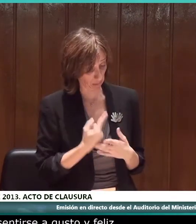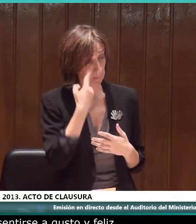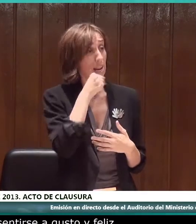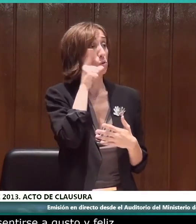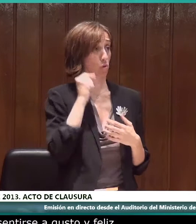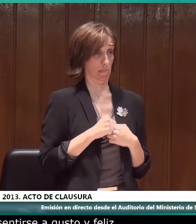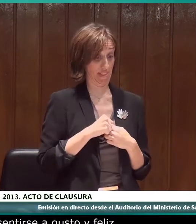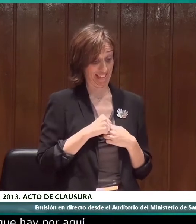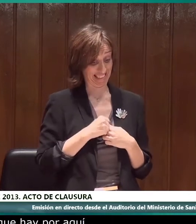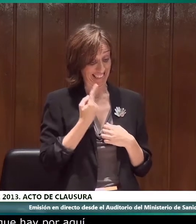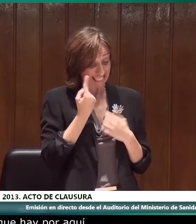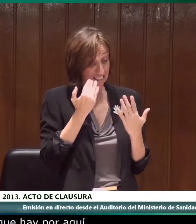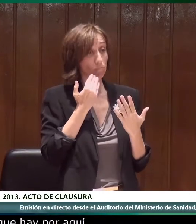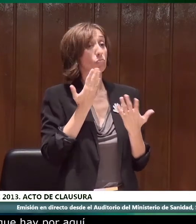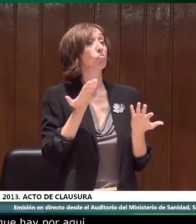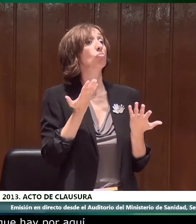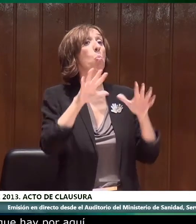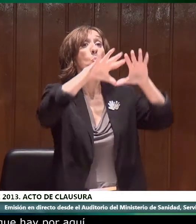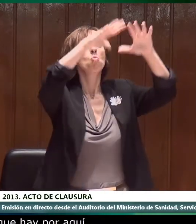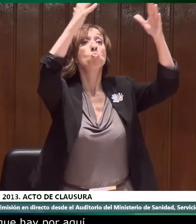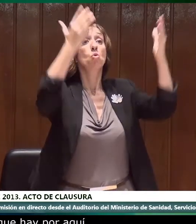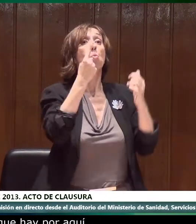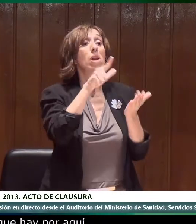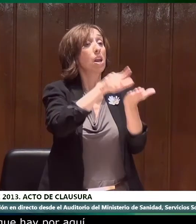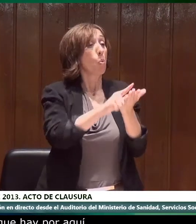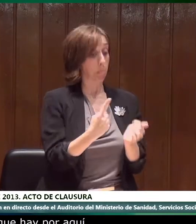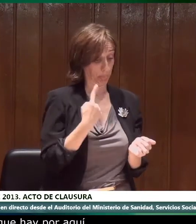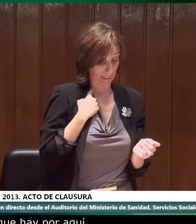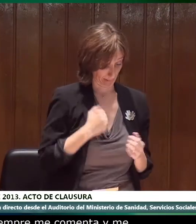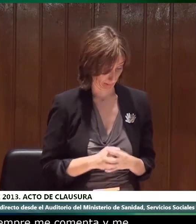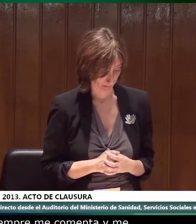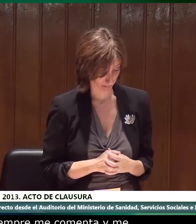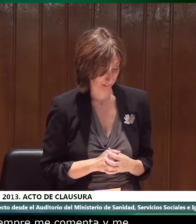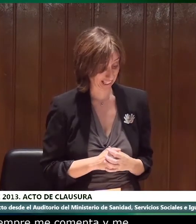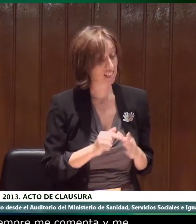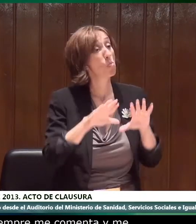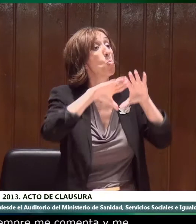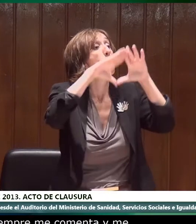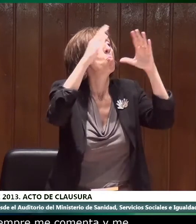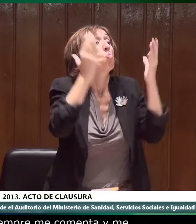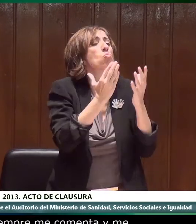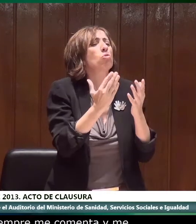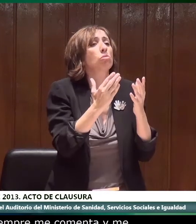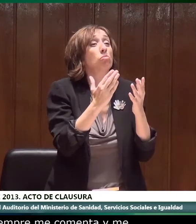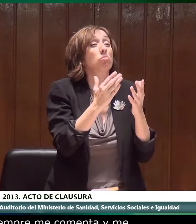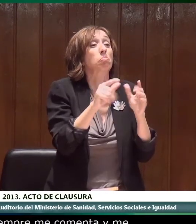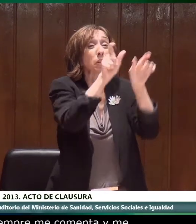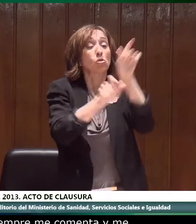siempre me dice mira concha si perdemos una lengua en el mundo